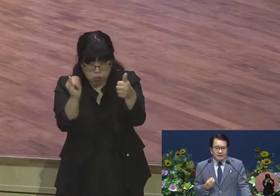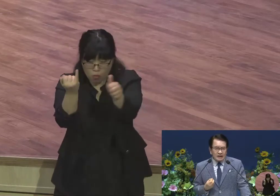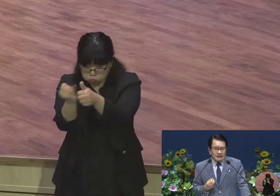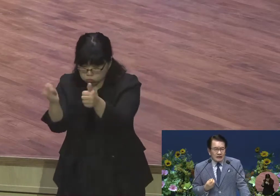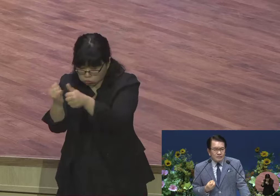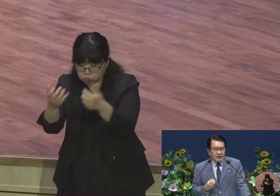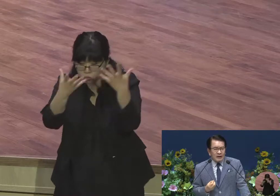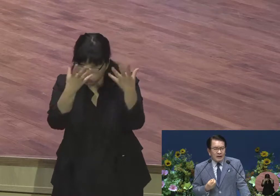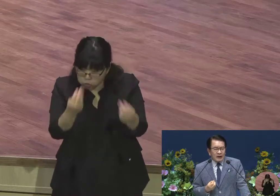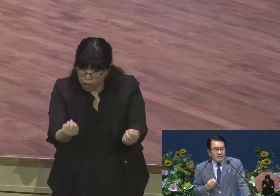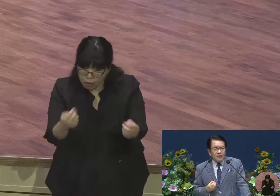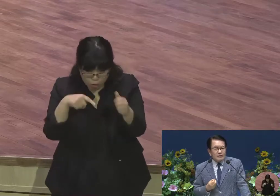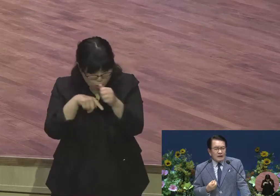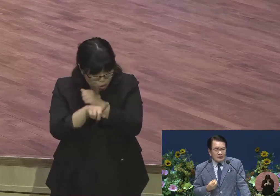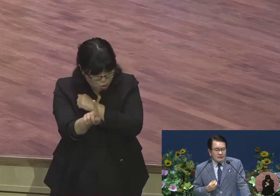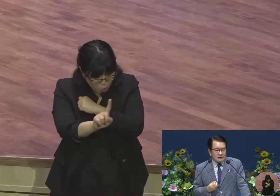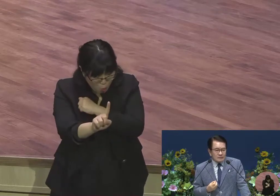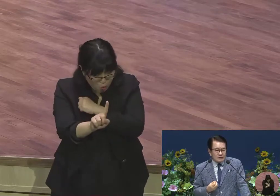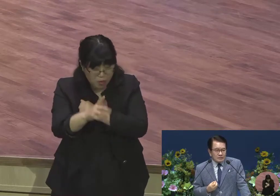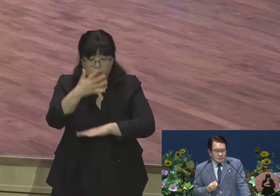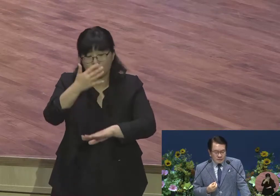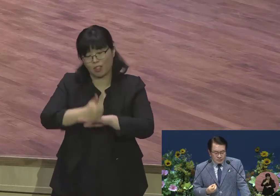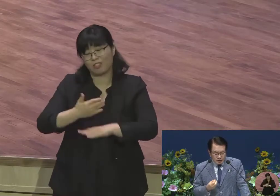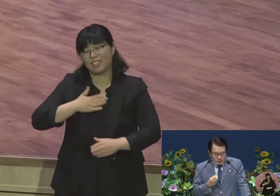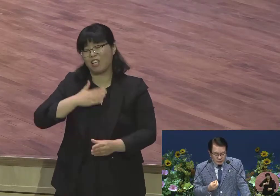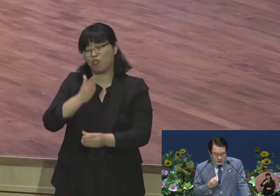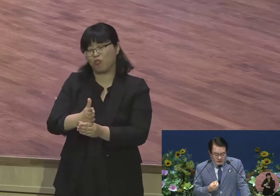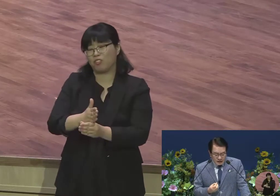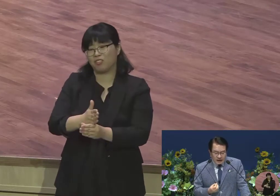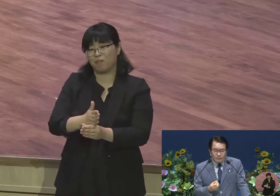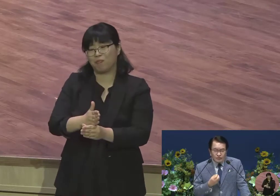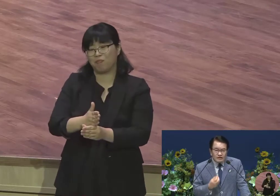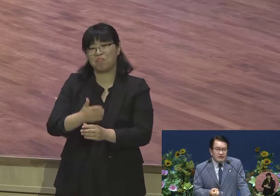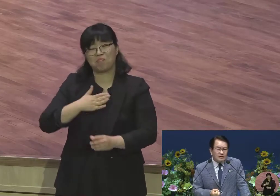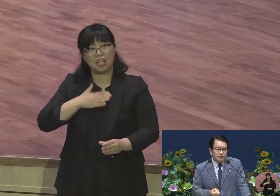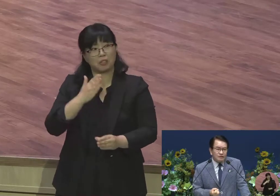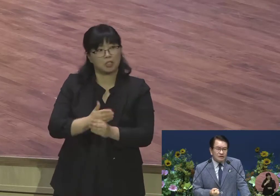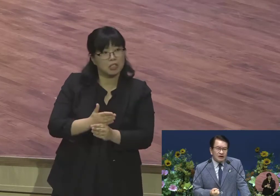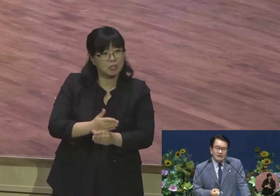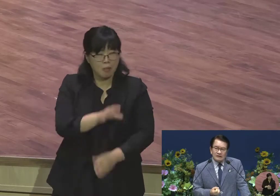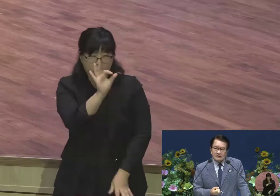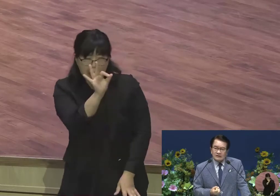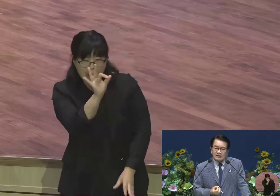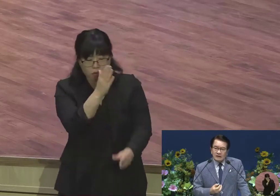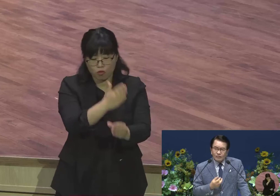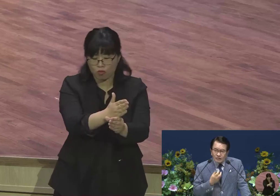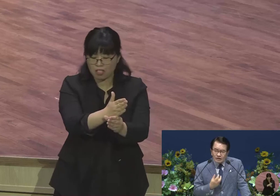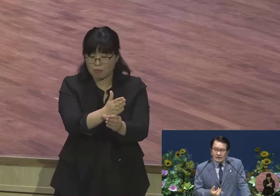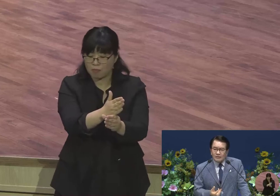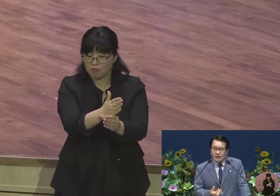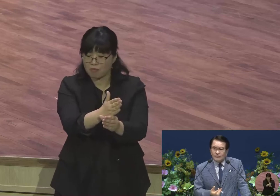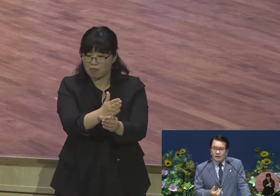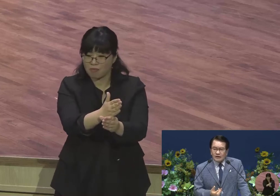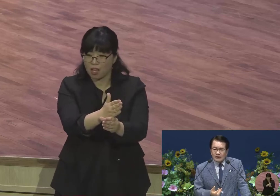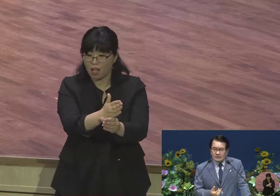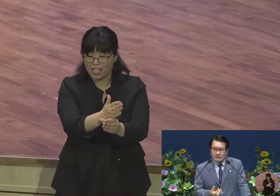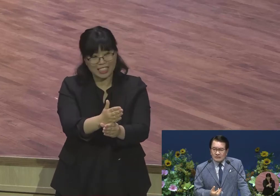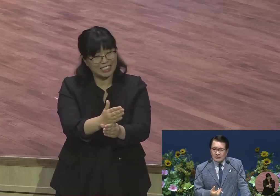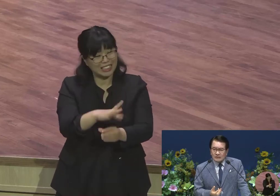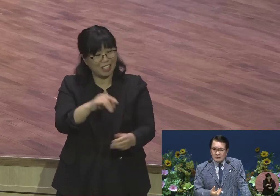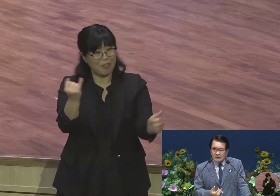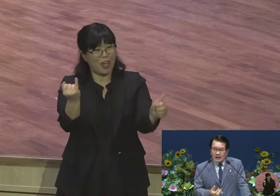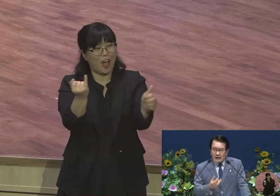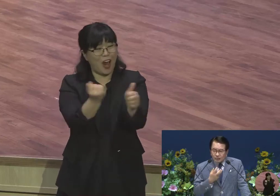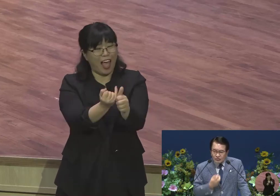나중심이 되기 때문에 행복하지 않는 거예요. 모든 게 다 물질이야. 물질 가정에서 물질 때문에 불행이